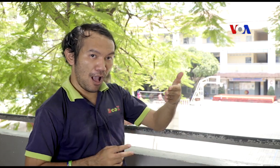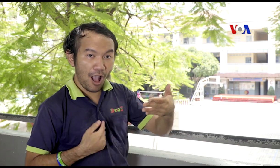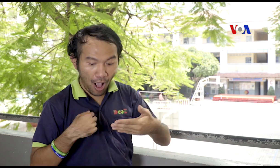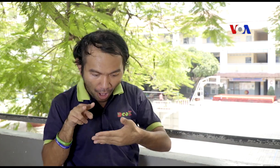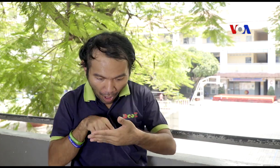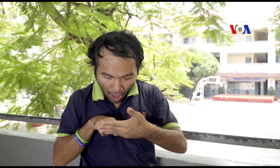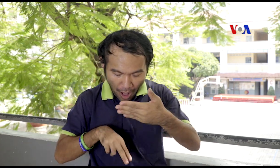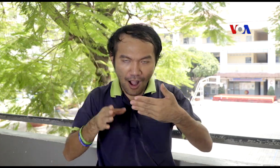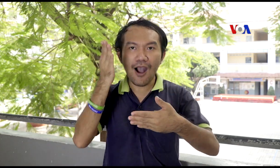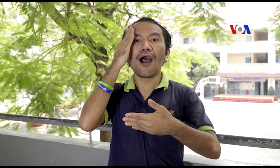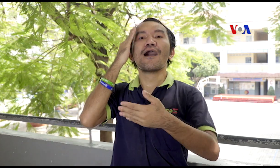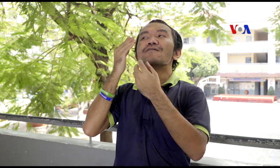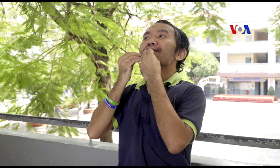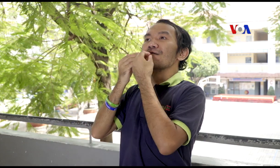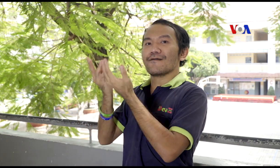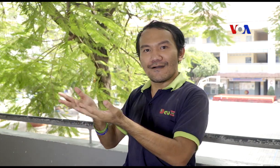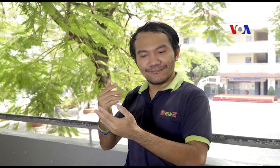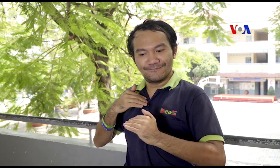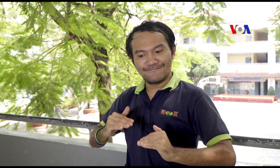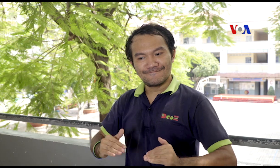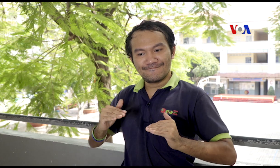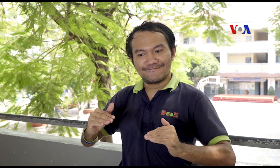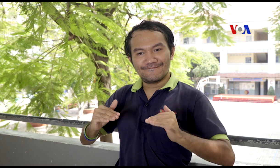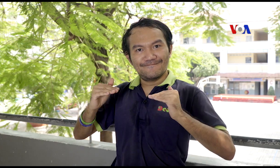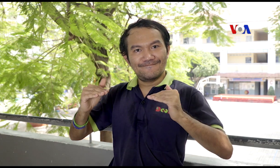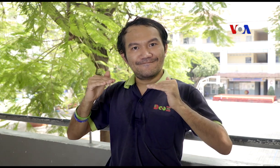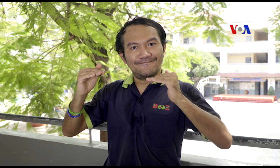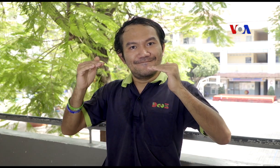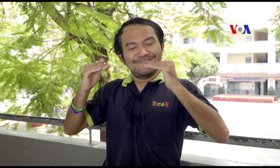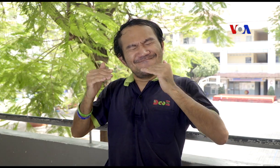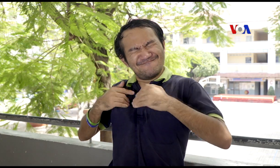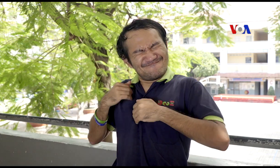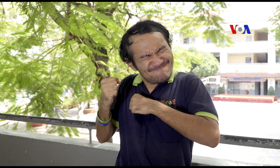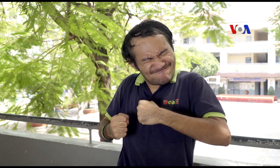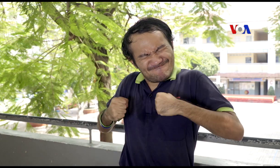Khiêm luôn tự nhủ với bản thân rằng là sẽ cố gắng học càng nhiều càng tốt.